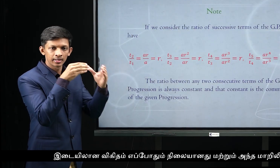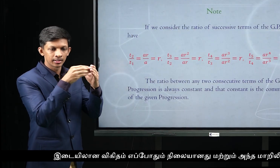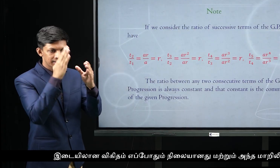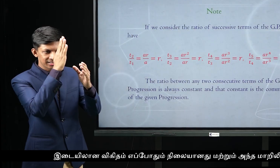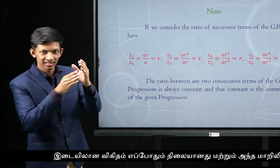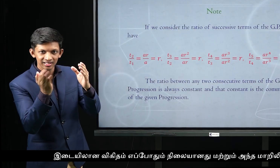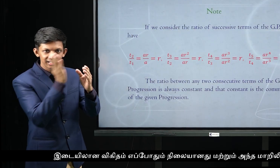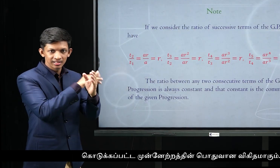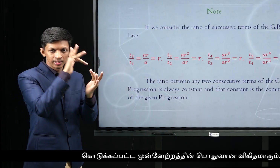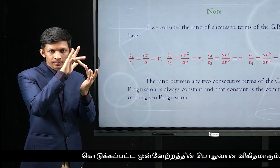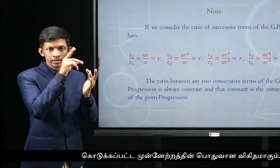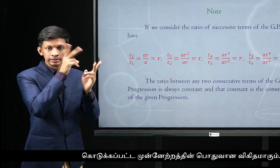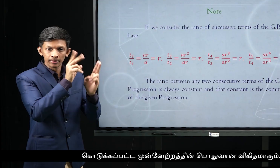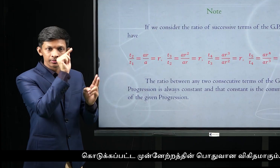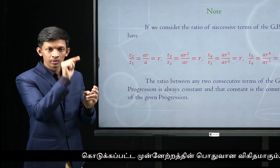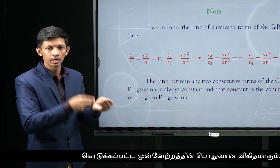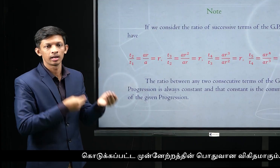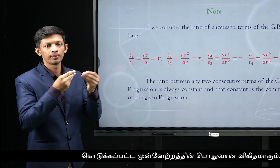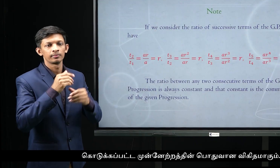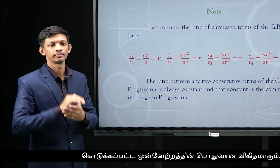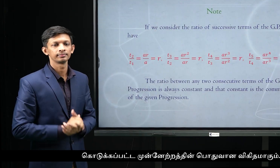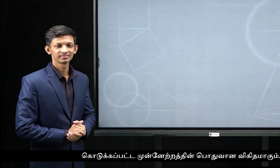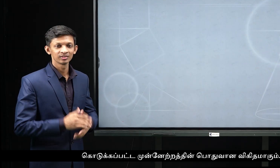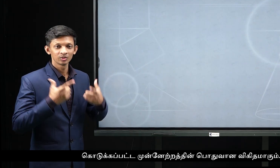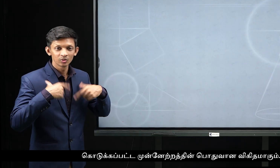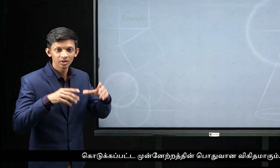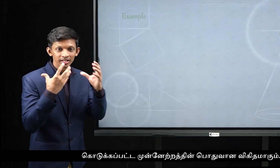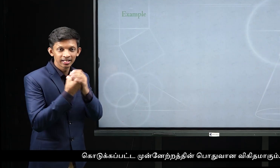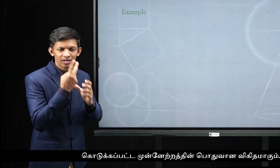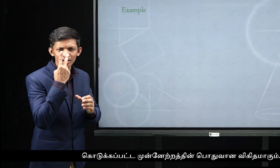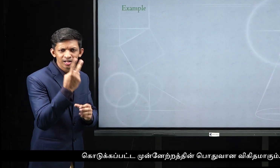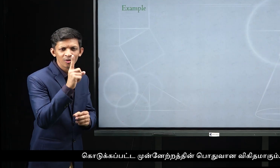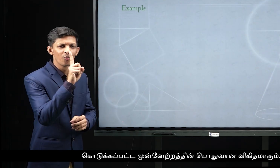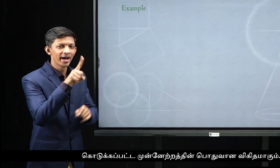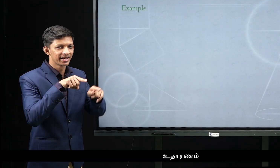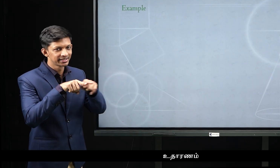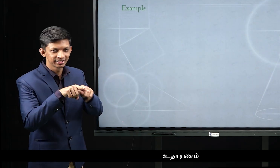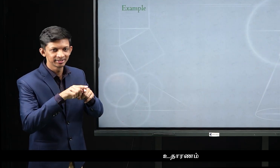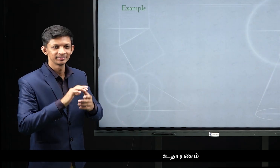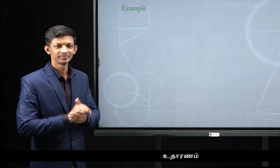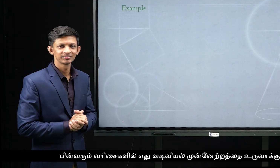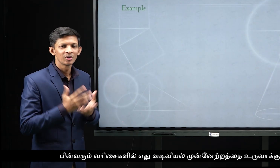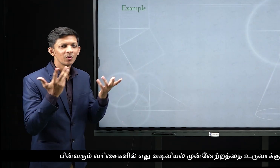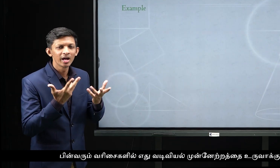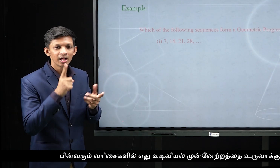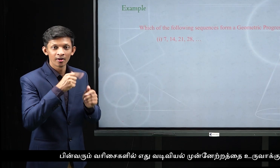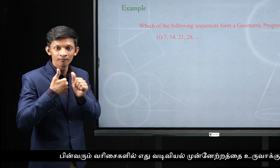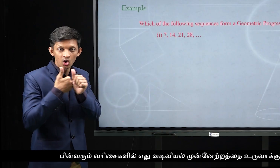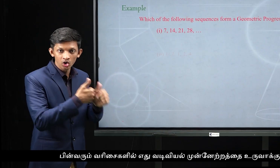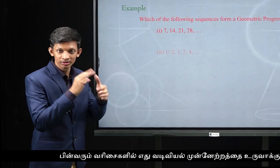மாறிலி என்பது கொடுக்கப்பட்ட முன்னேற்றத்தின் பொதுவான விகிதமாகும். உதாரணம்: பின்வரும் வரிசையில்